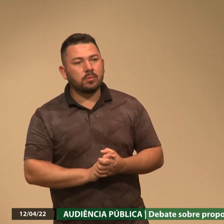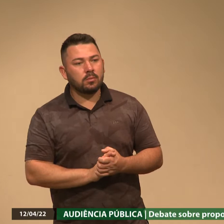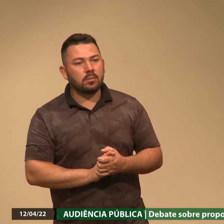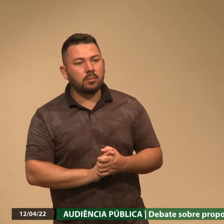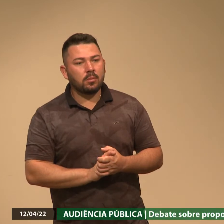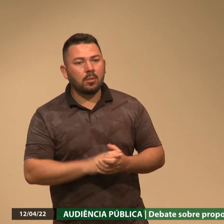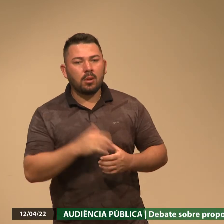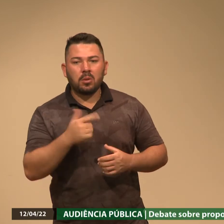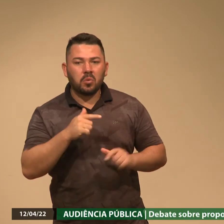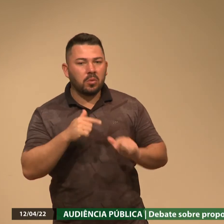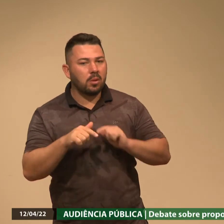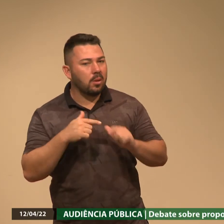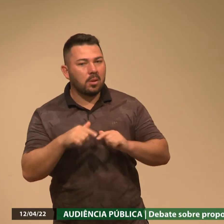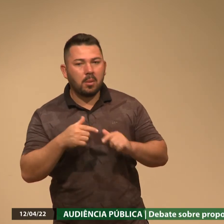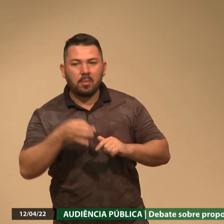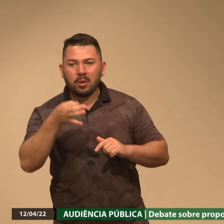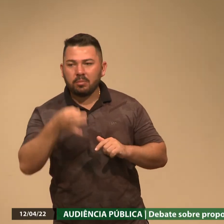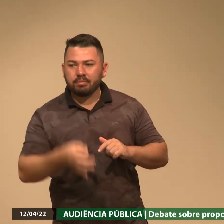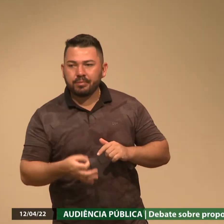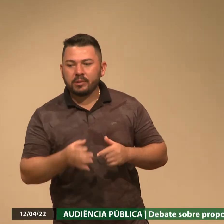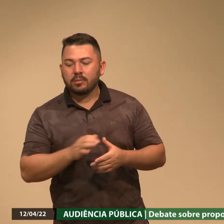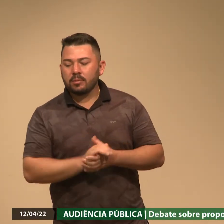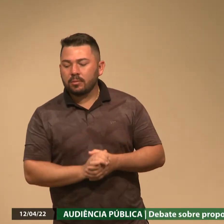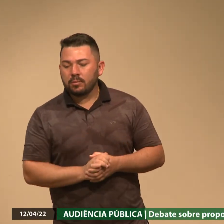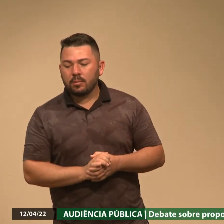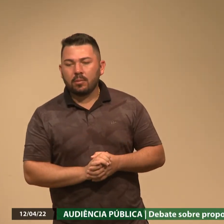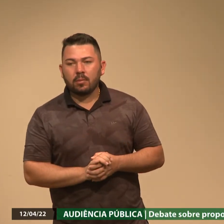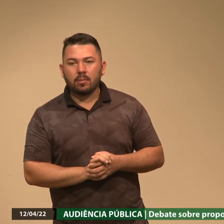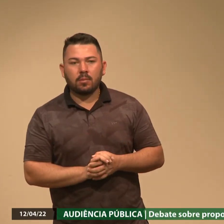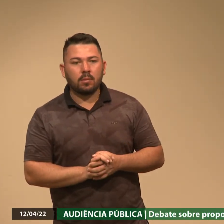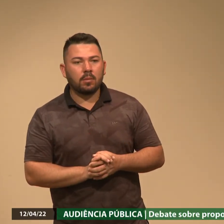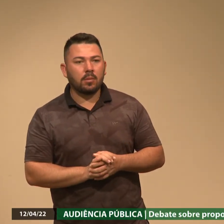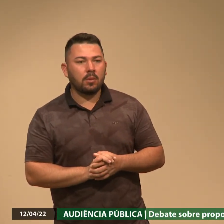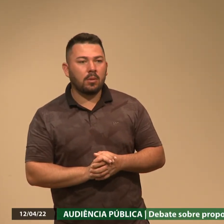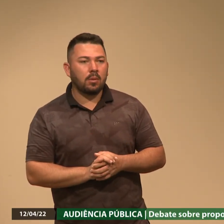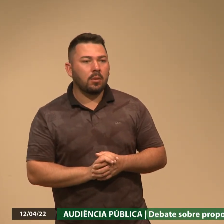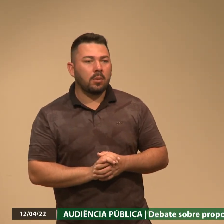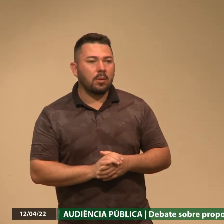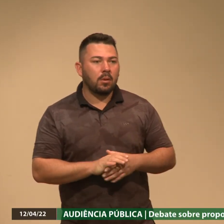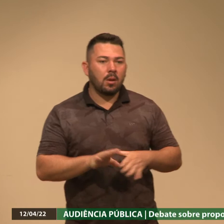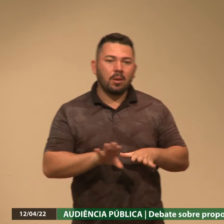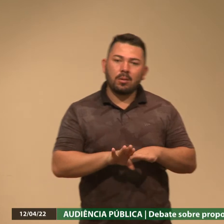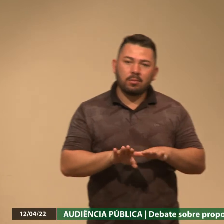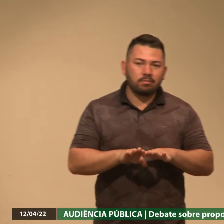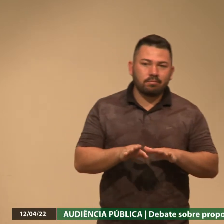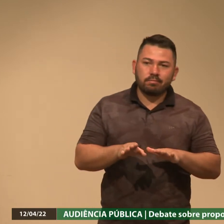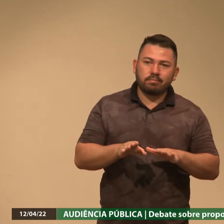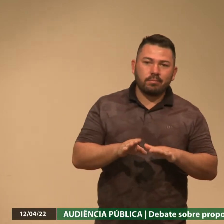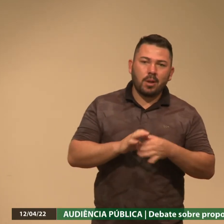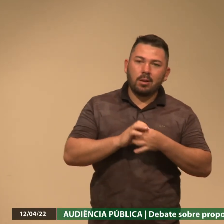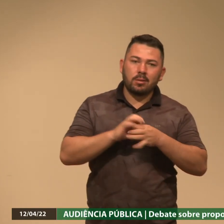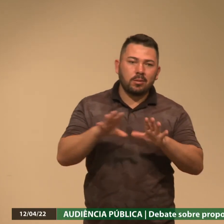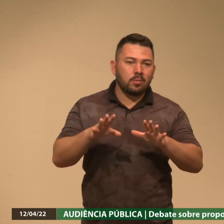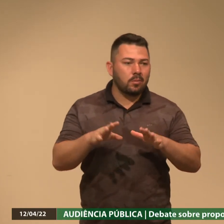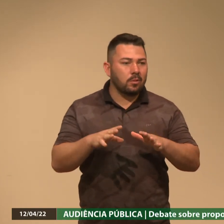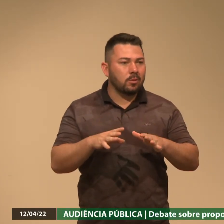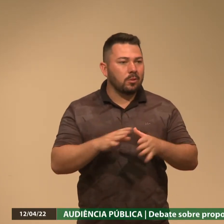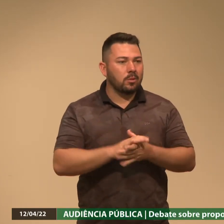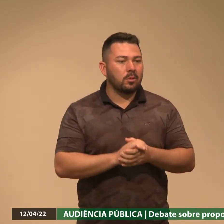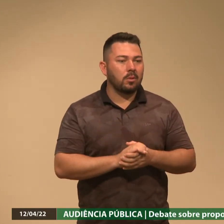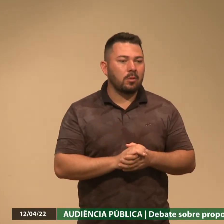e não tem trabalho definido o que está disposto a unicamente praticar o mal a